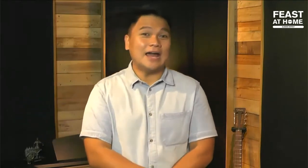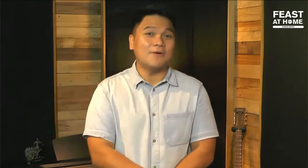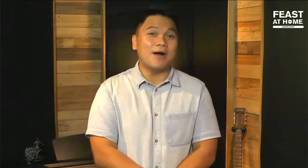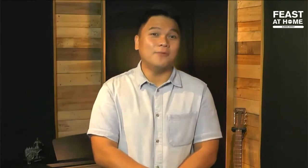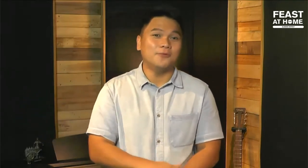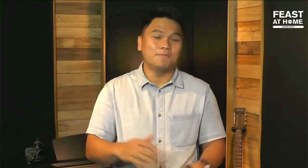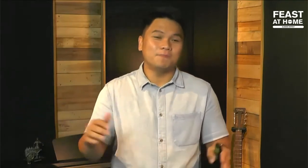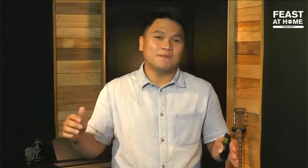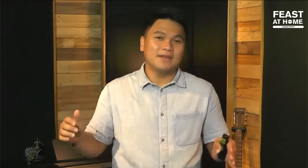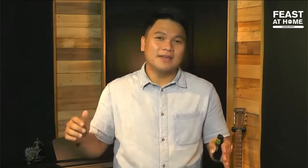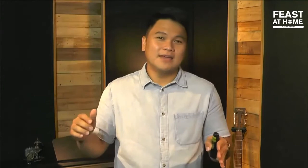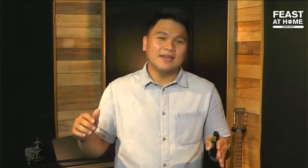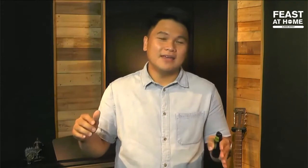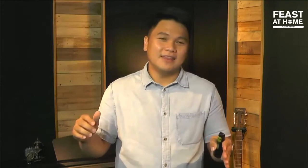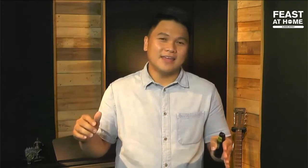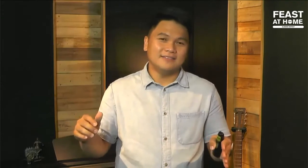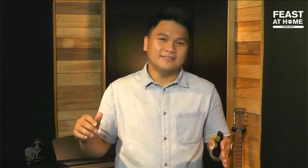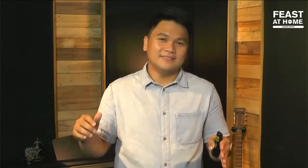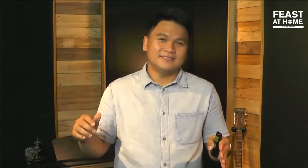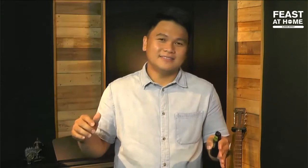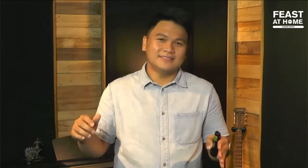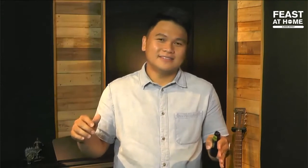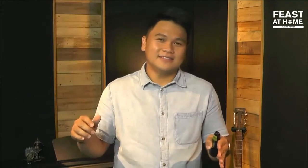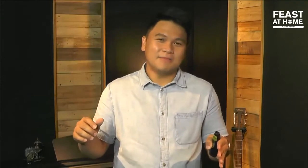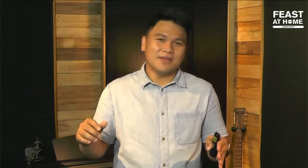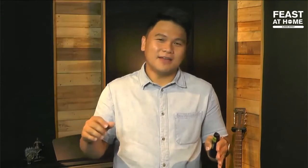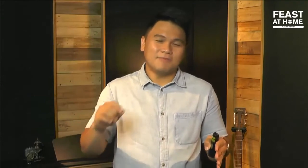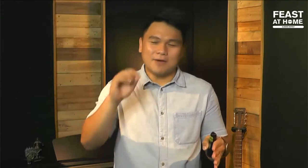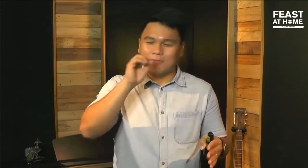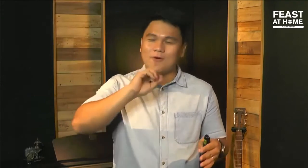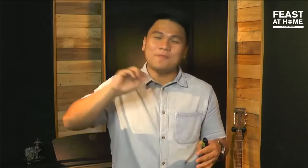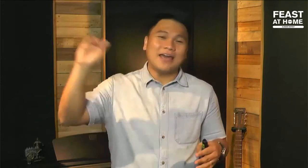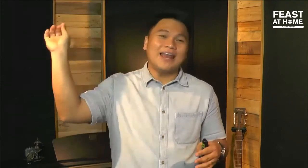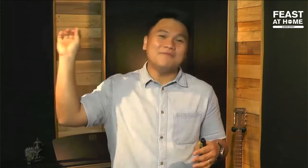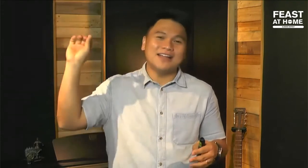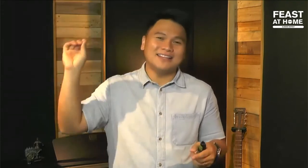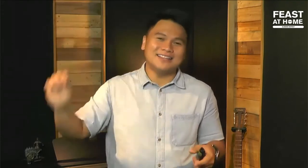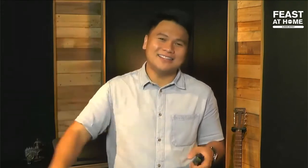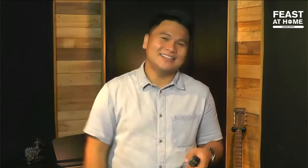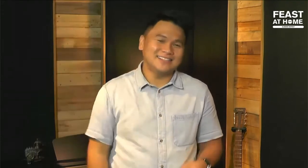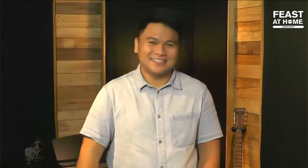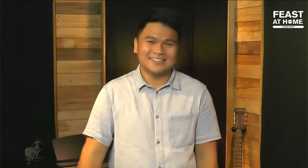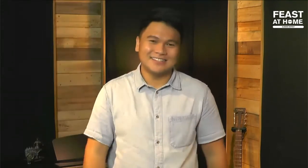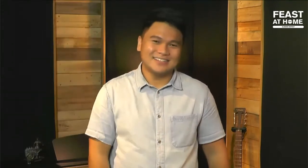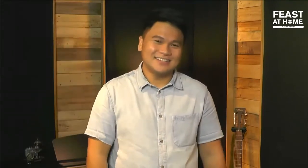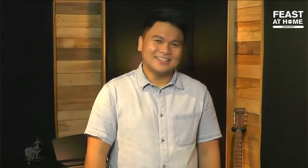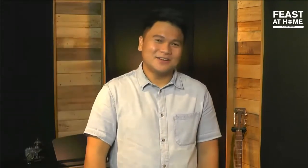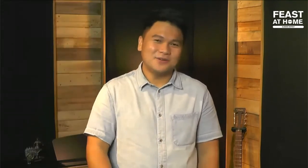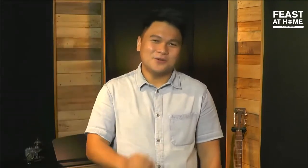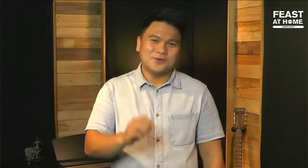anong ginagawa mo?" And then, sabi niya, "Ma, wag ba akong pakialaman."